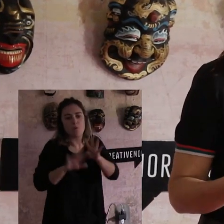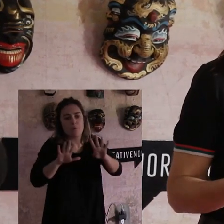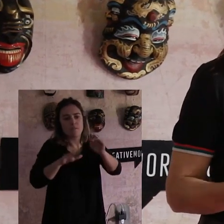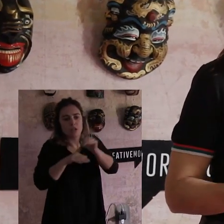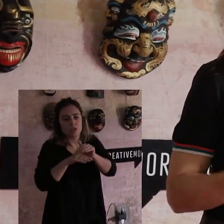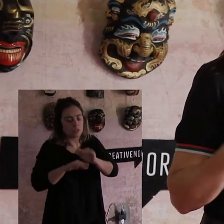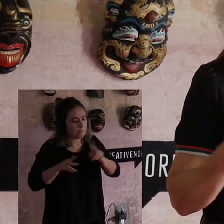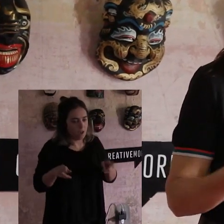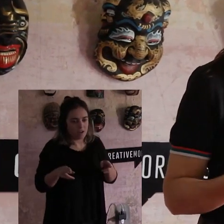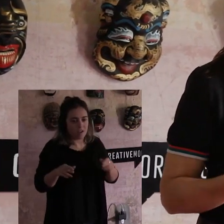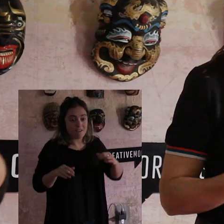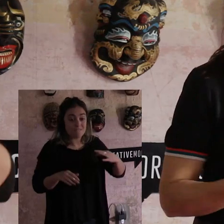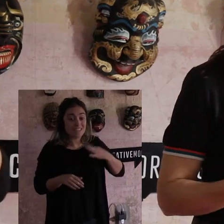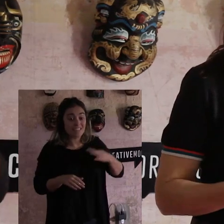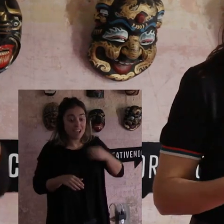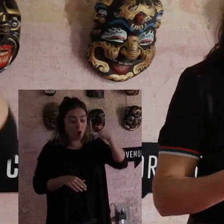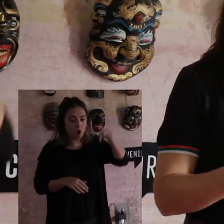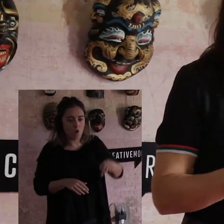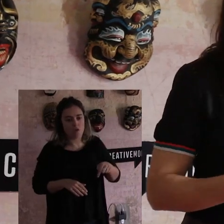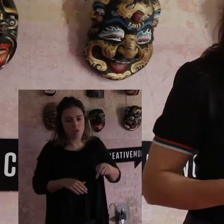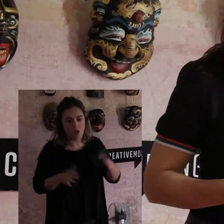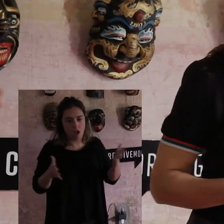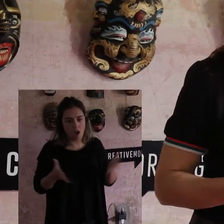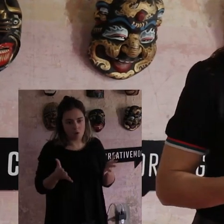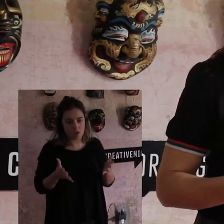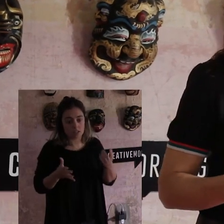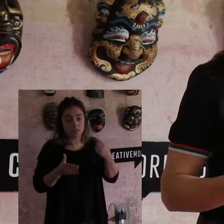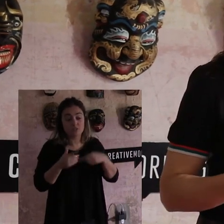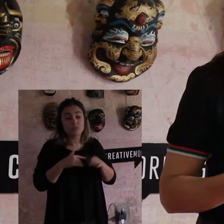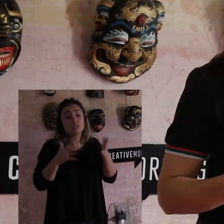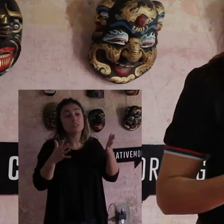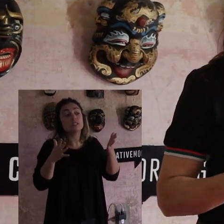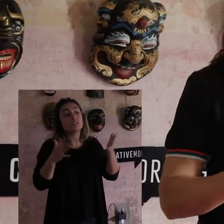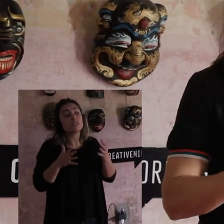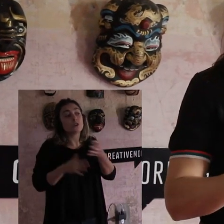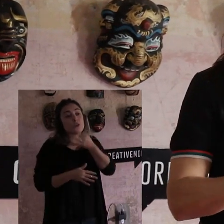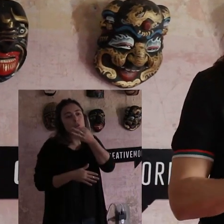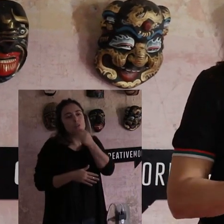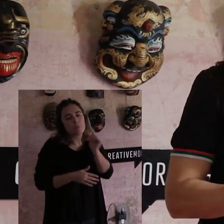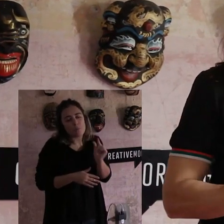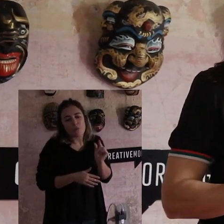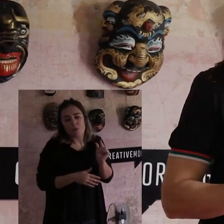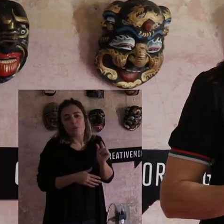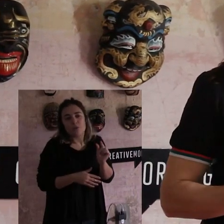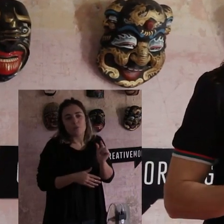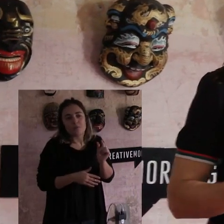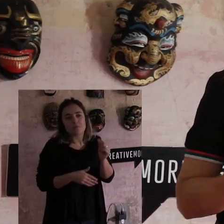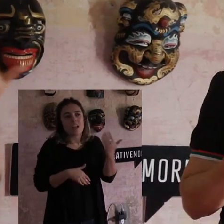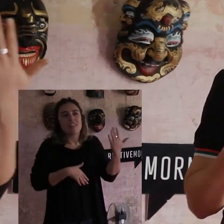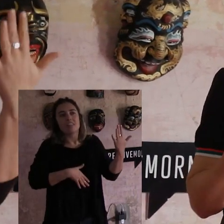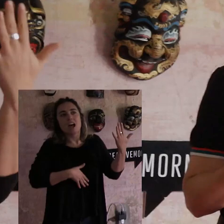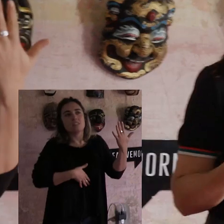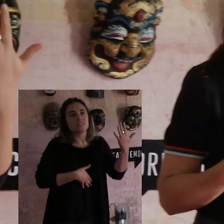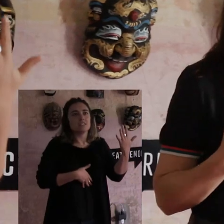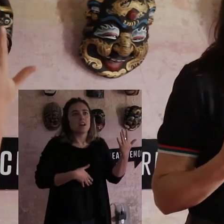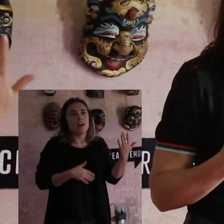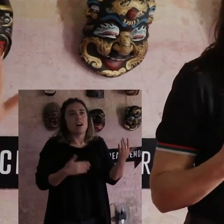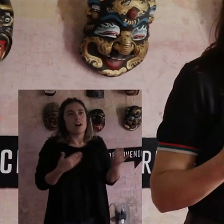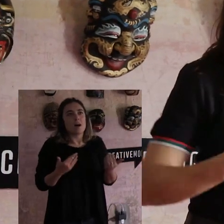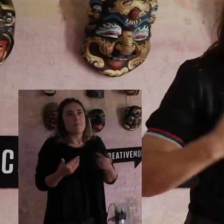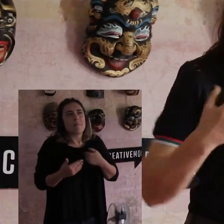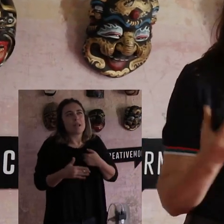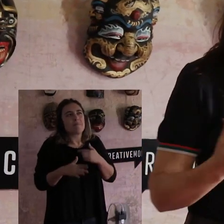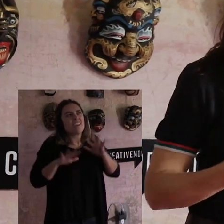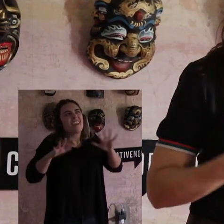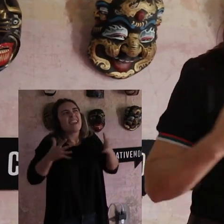ahora, la vida es hoy. Entonces, les voy a contar un poquito la danza, que es para mí